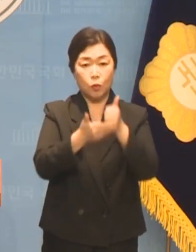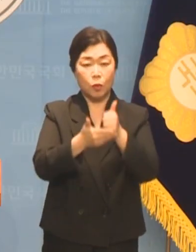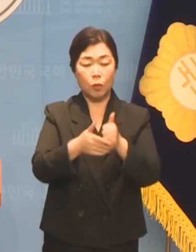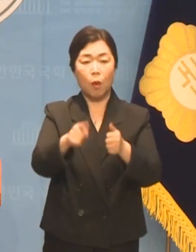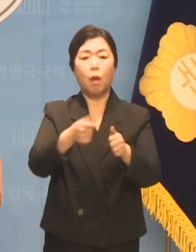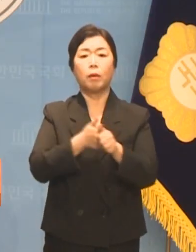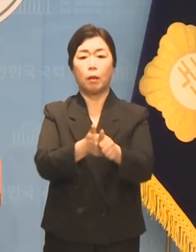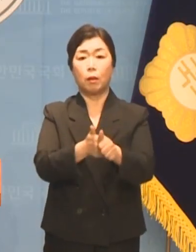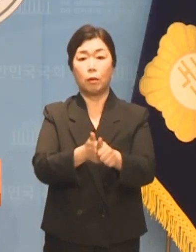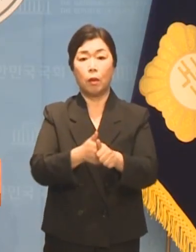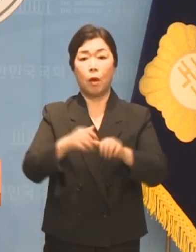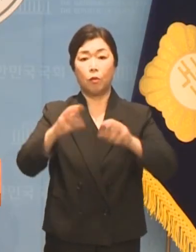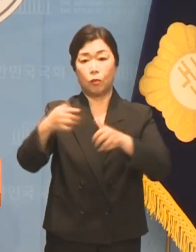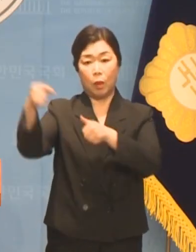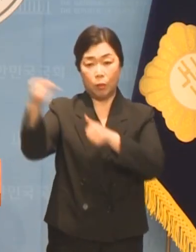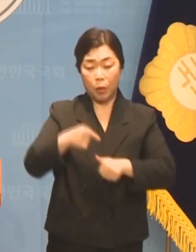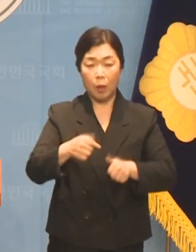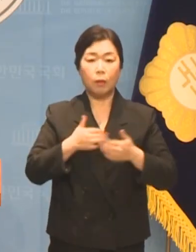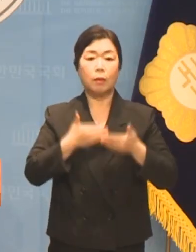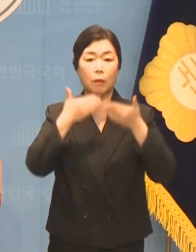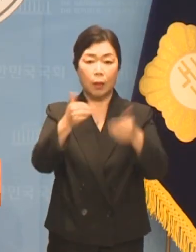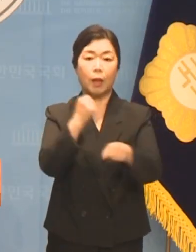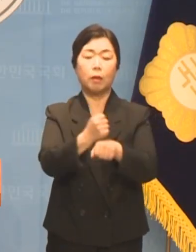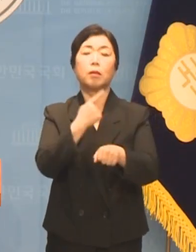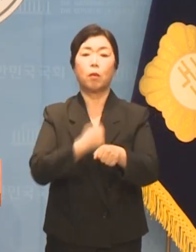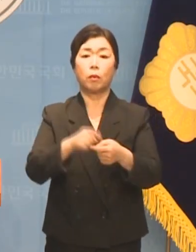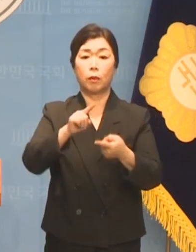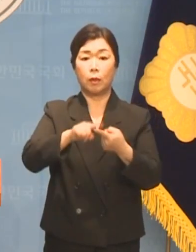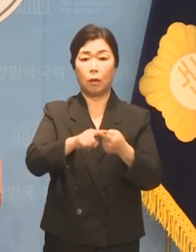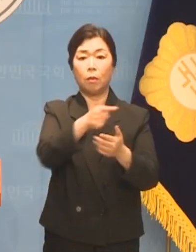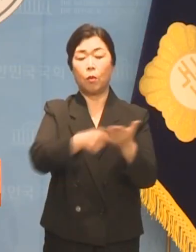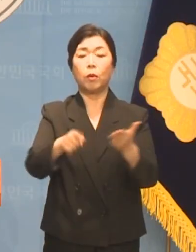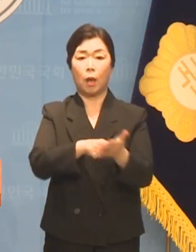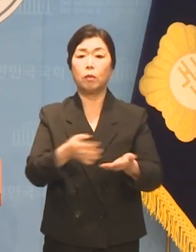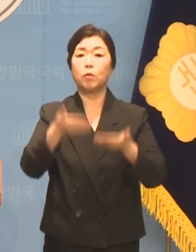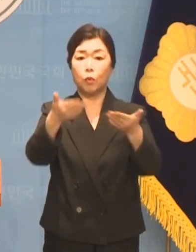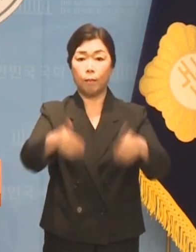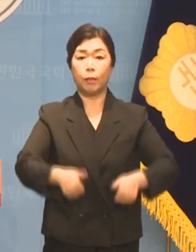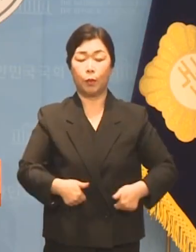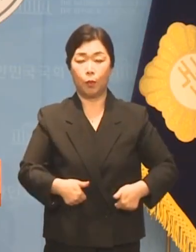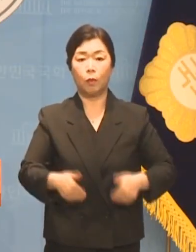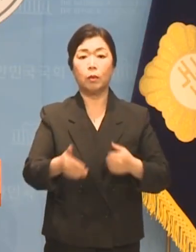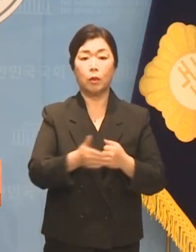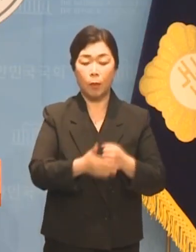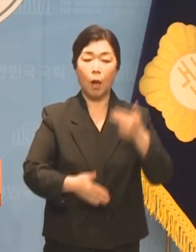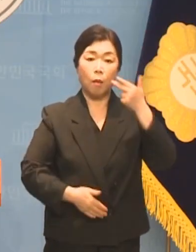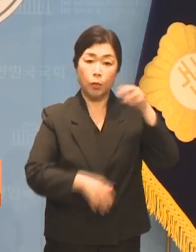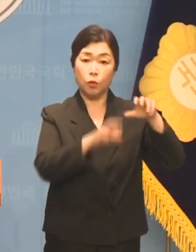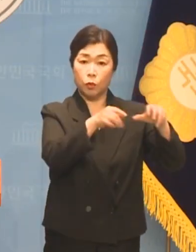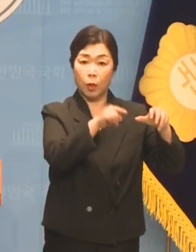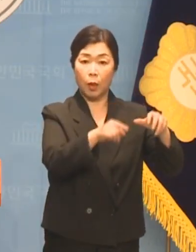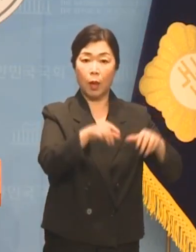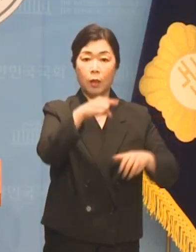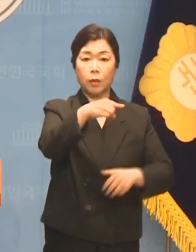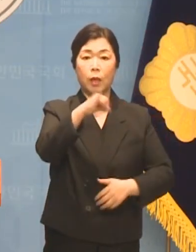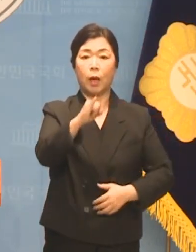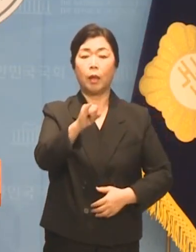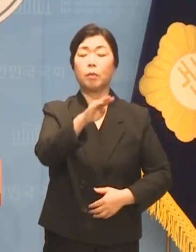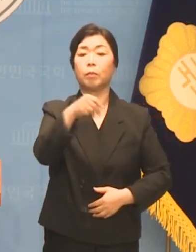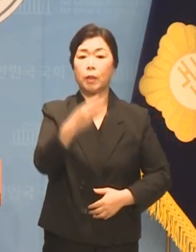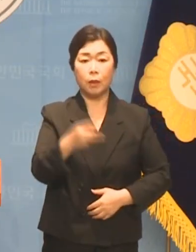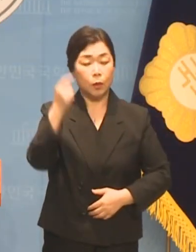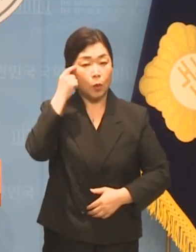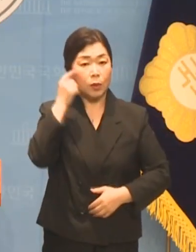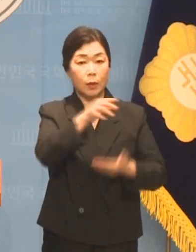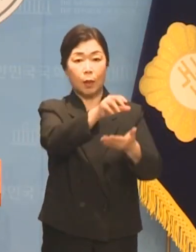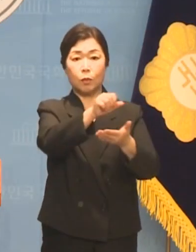보상을 실현하는 것이야말로 시대적 요구입니다. 이를 위해 미국의 GI 빌